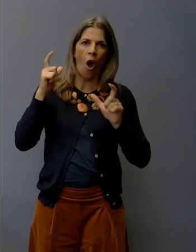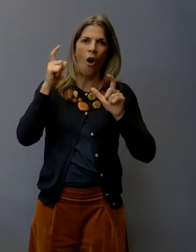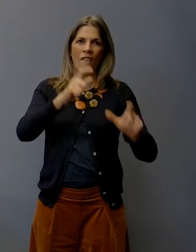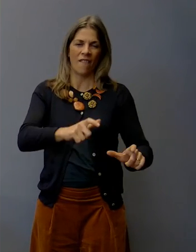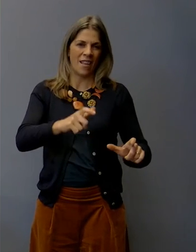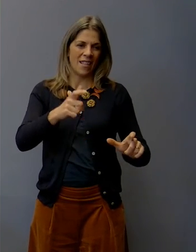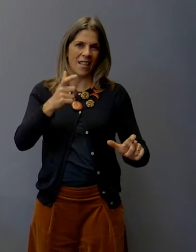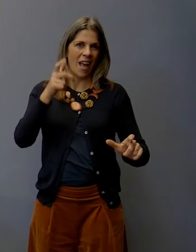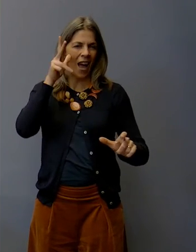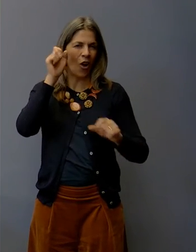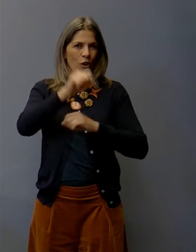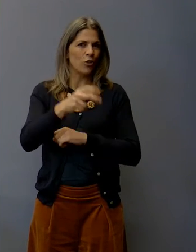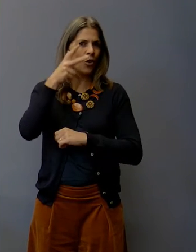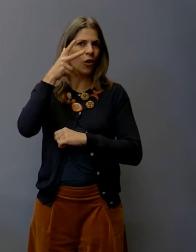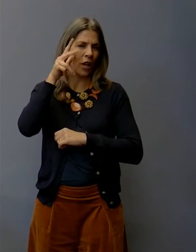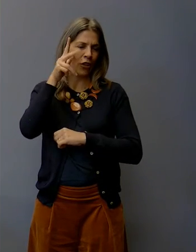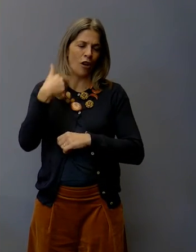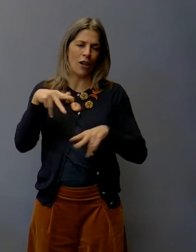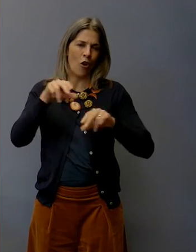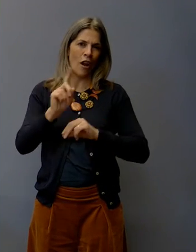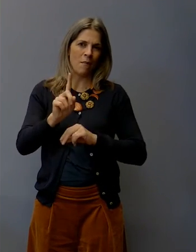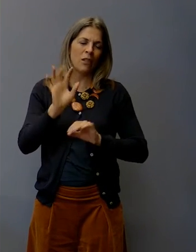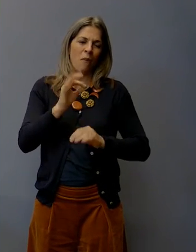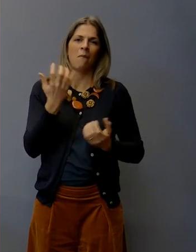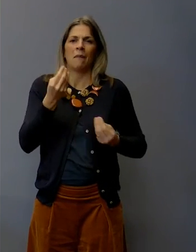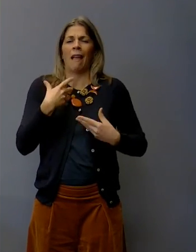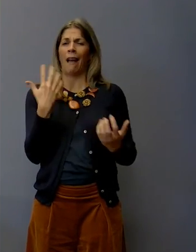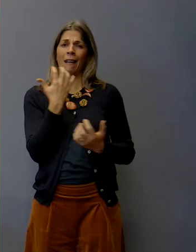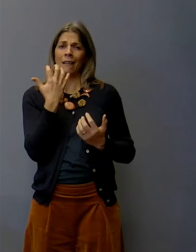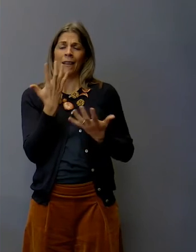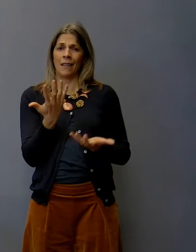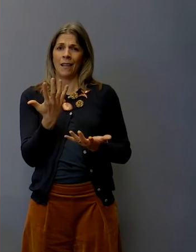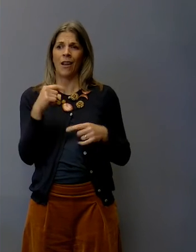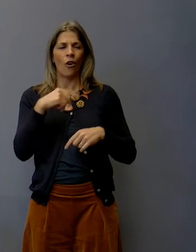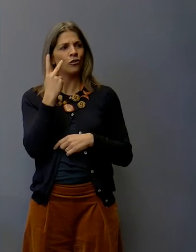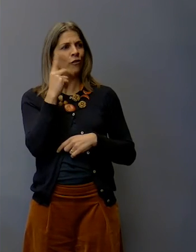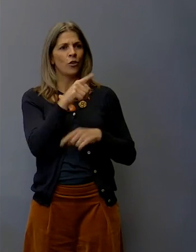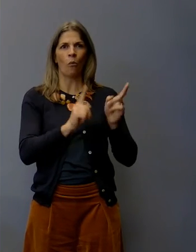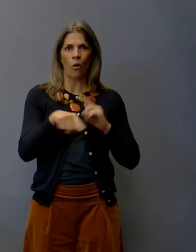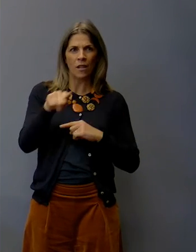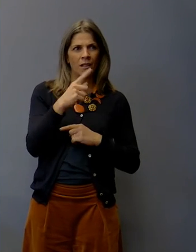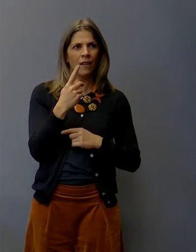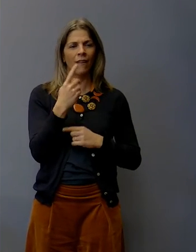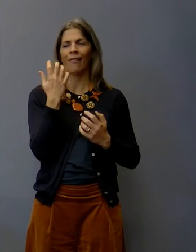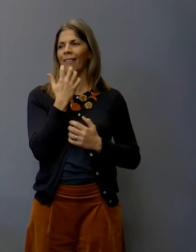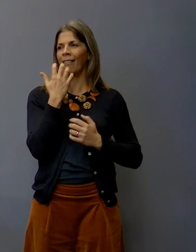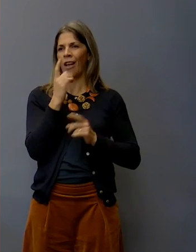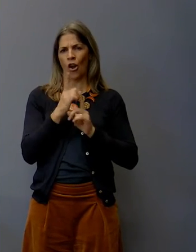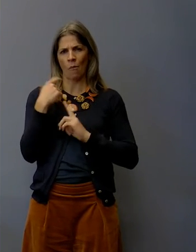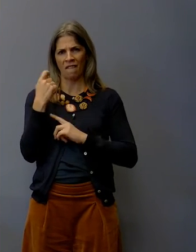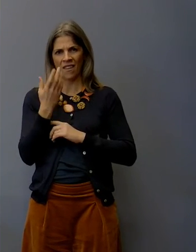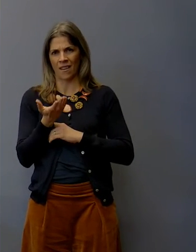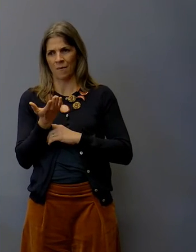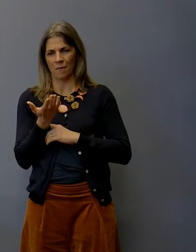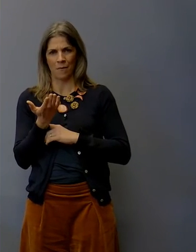però come dire molte delle cose che sento oggi nella politica mi ricordano quello e purtroppo l'area